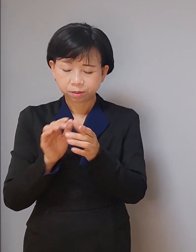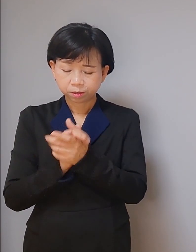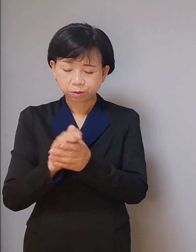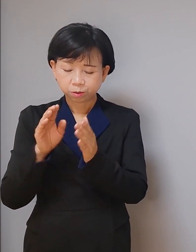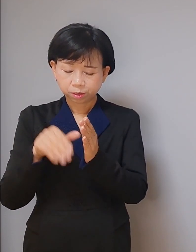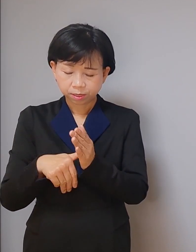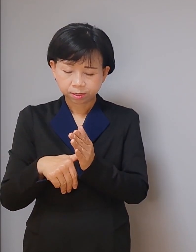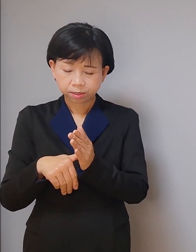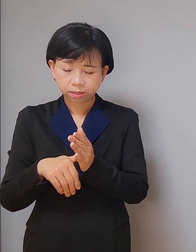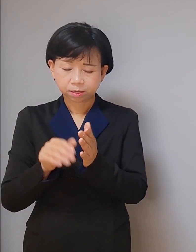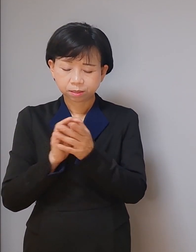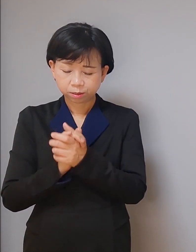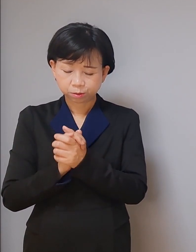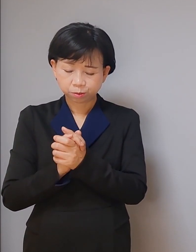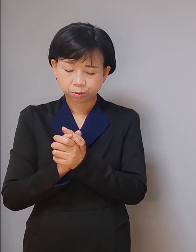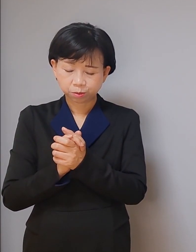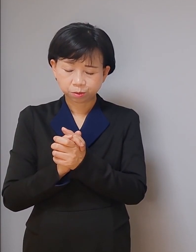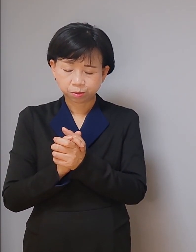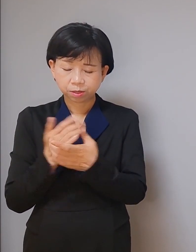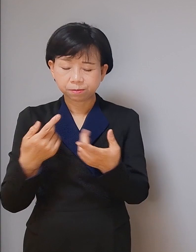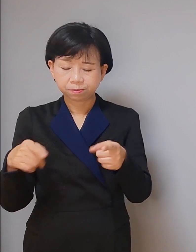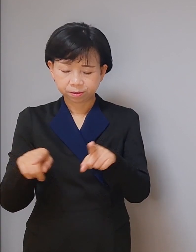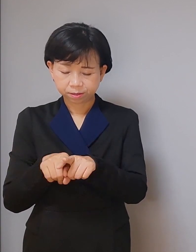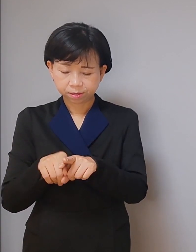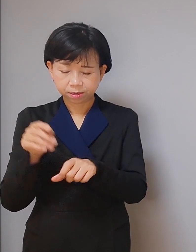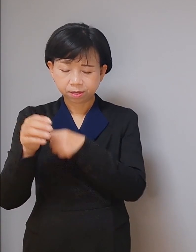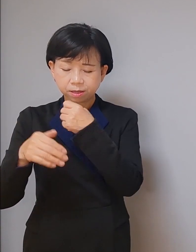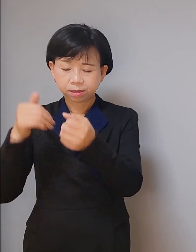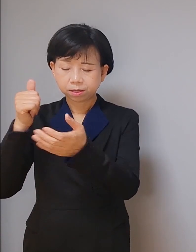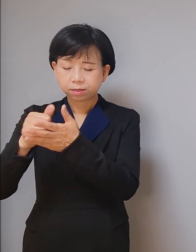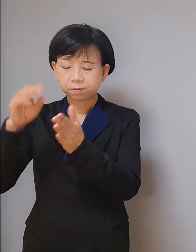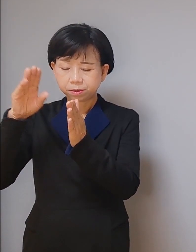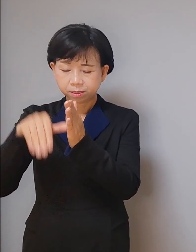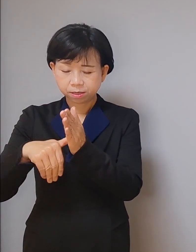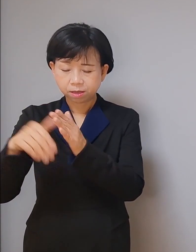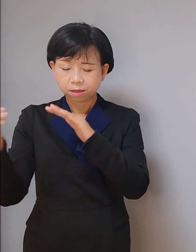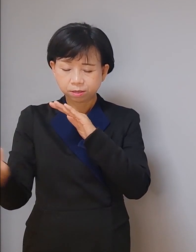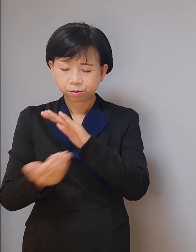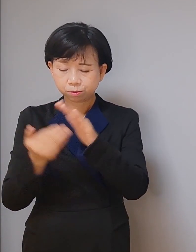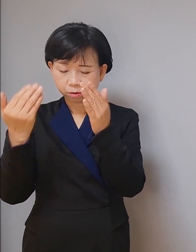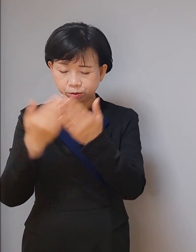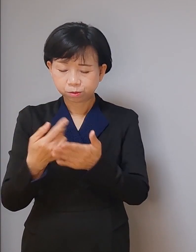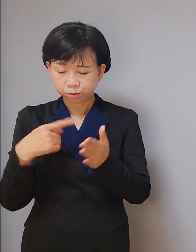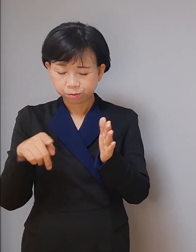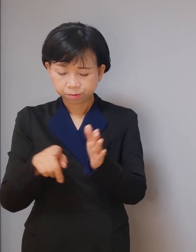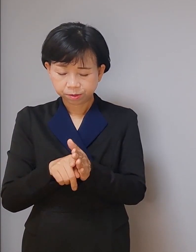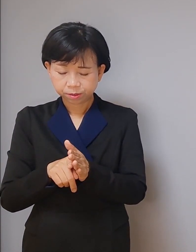기도하는 이때 기도하여 하나님의 때가 이루어지게 될 줄